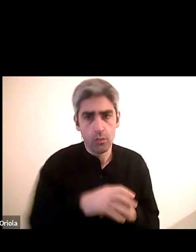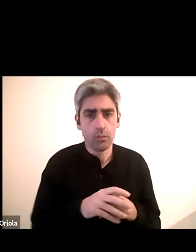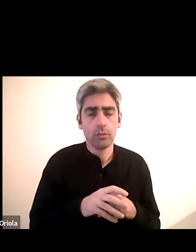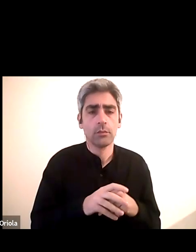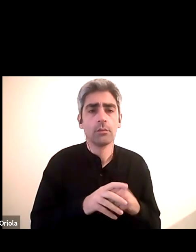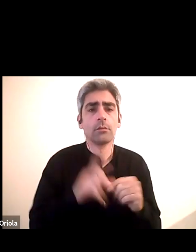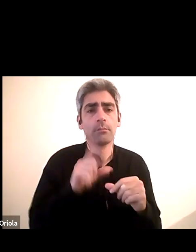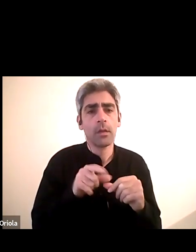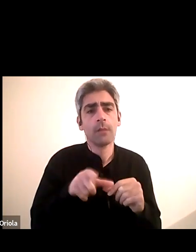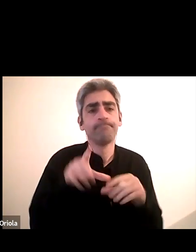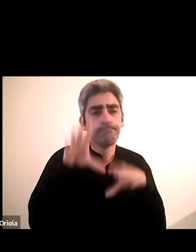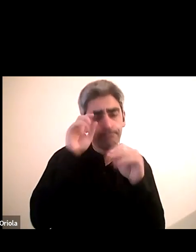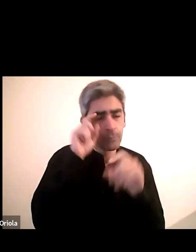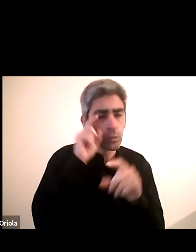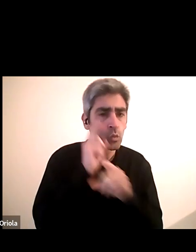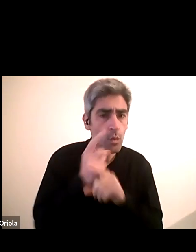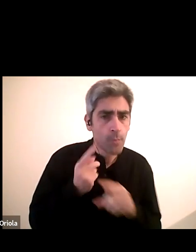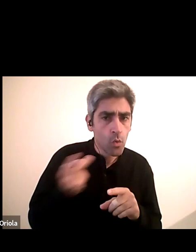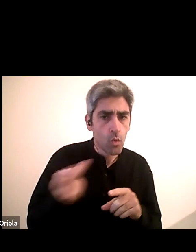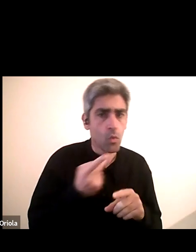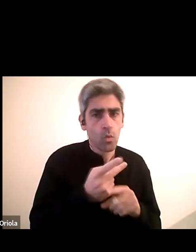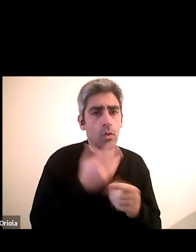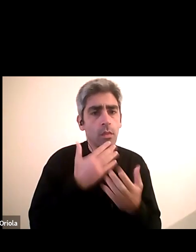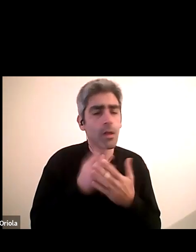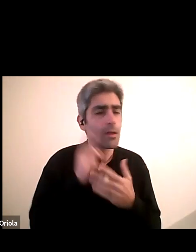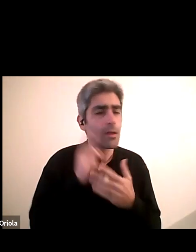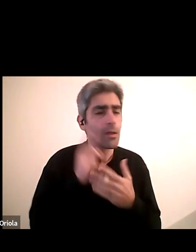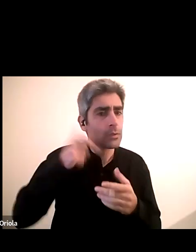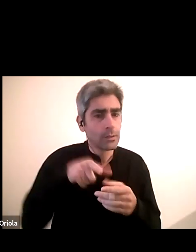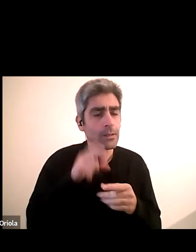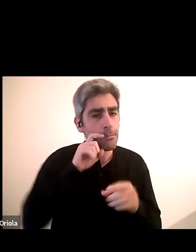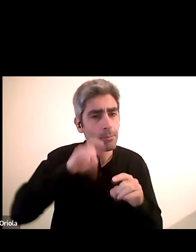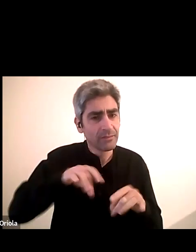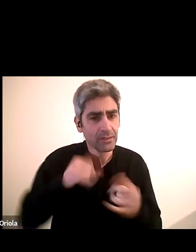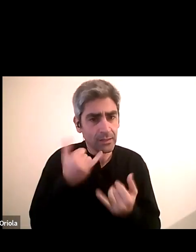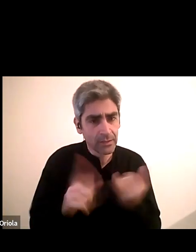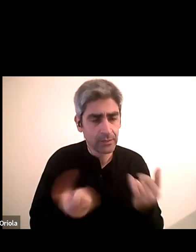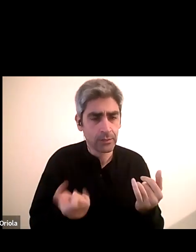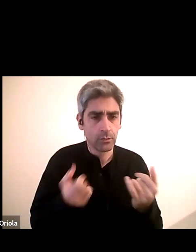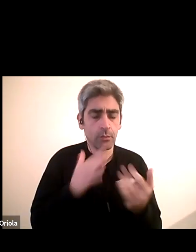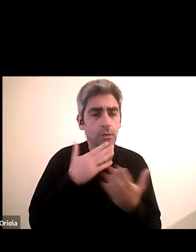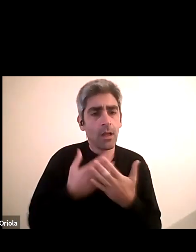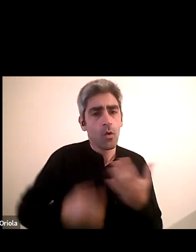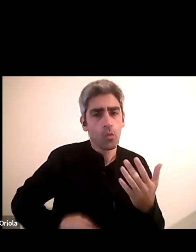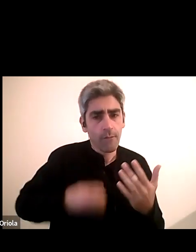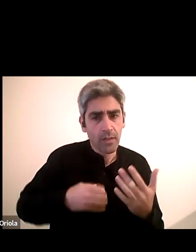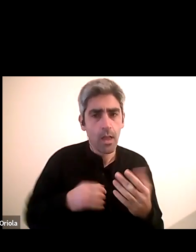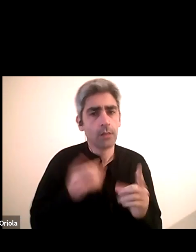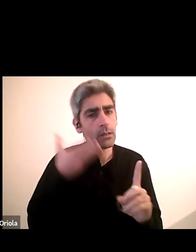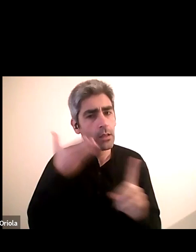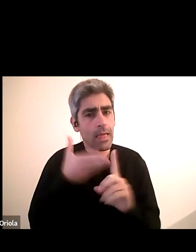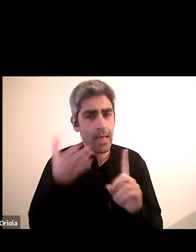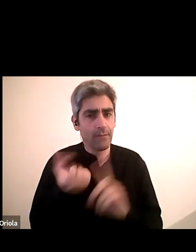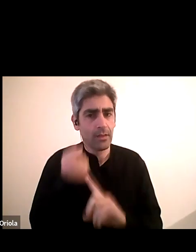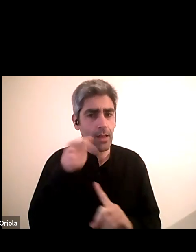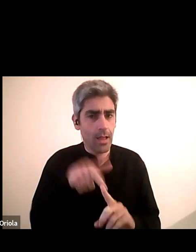estabiliza-se através de percepções comuns da importância da prevenção de riscos e na confiança, na eficácia,